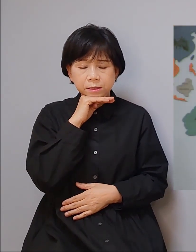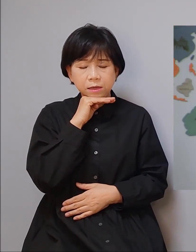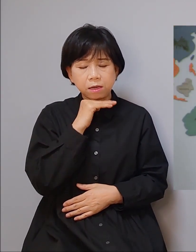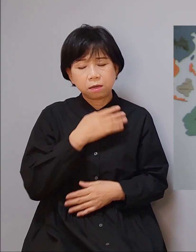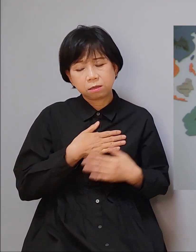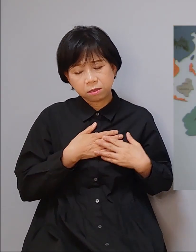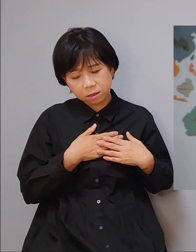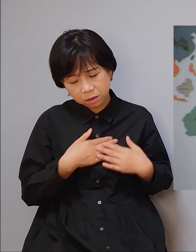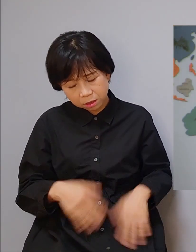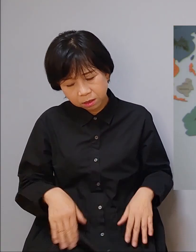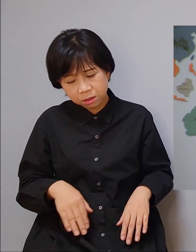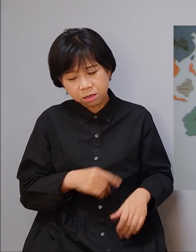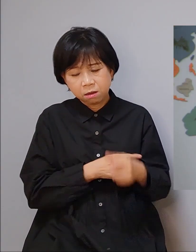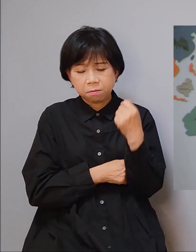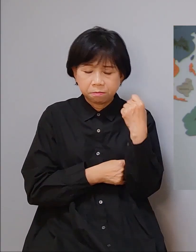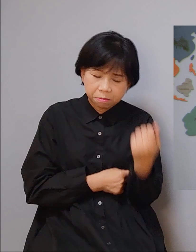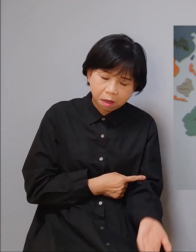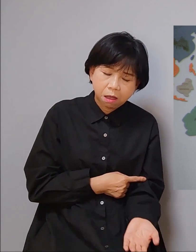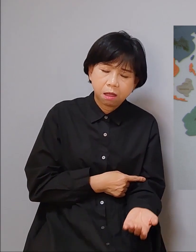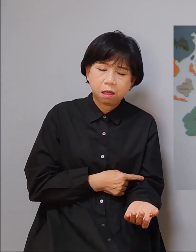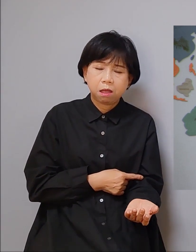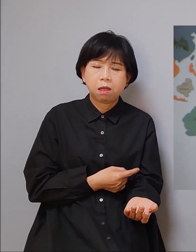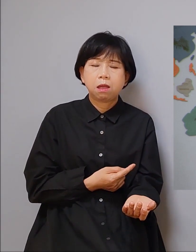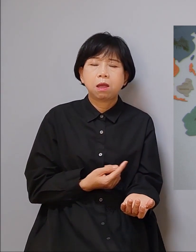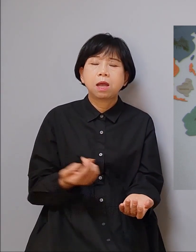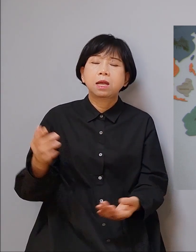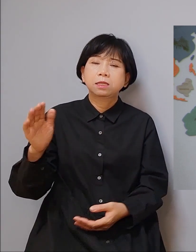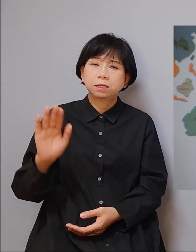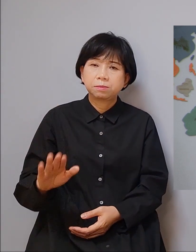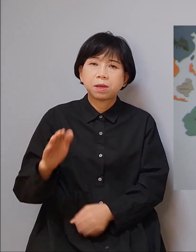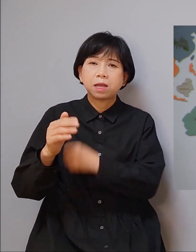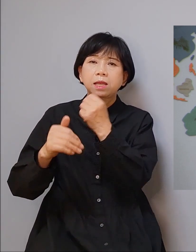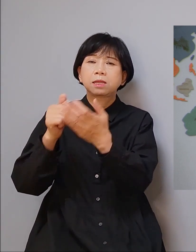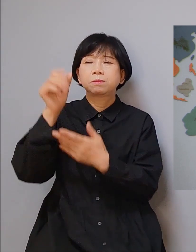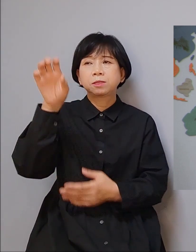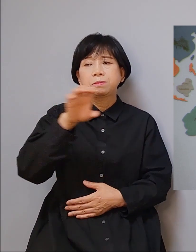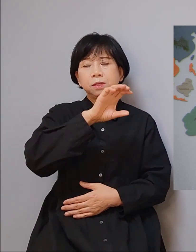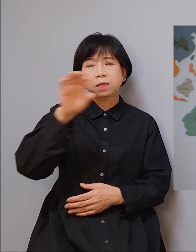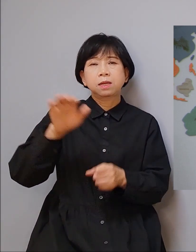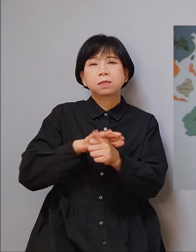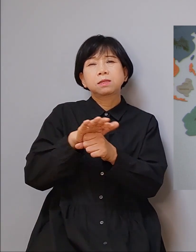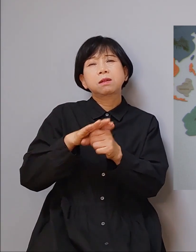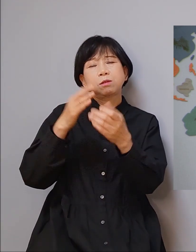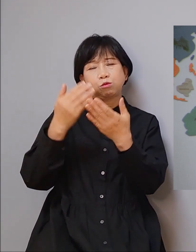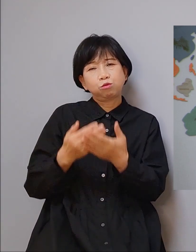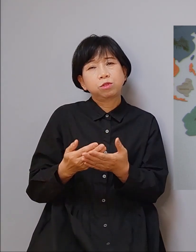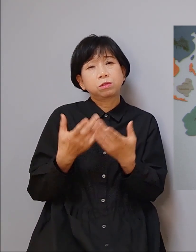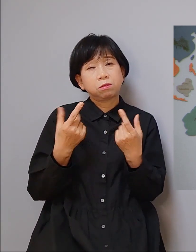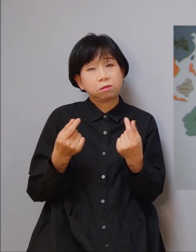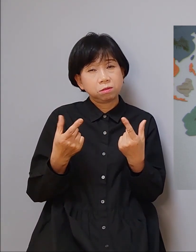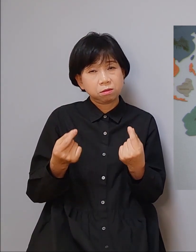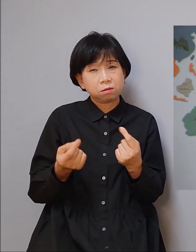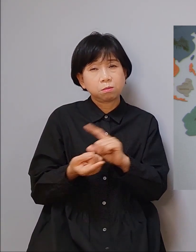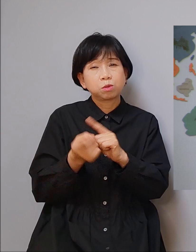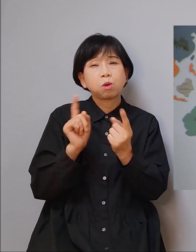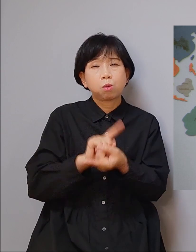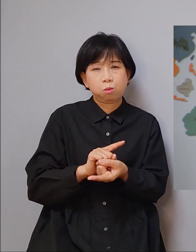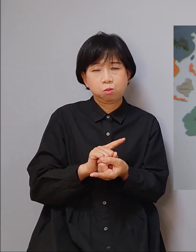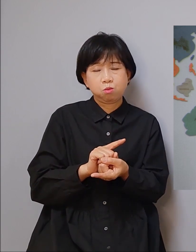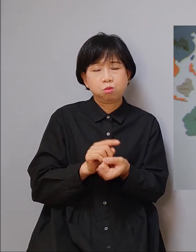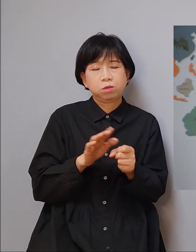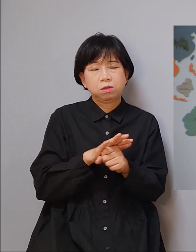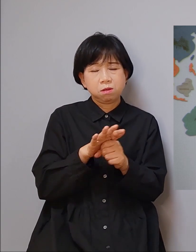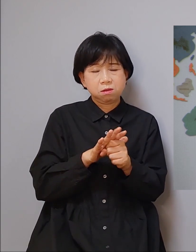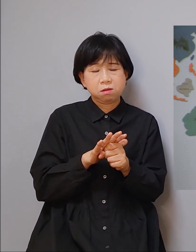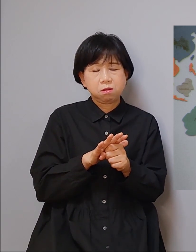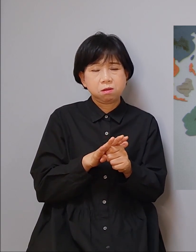빠지고 지쳐도요, 기운을 잃어 약해져도 주님이 우리를 십자가에서 사랑하신 것처럼 서로 가족 안에서,